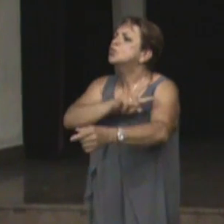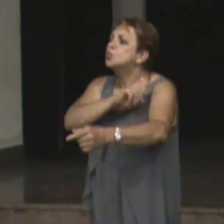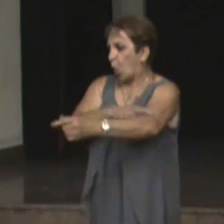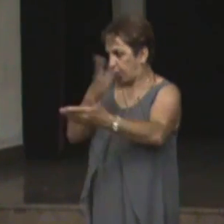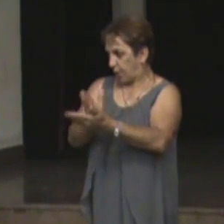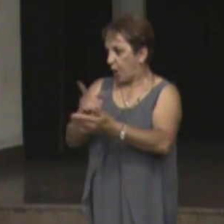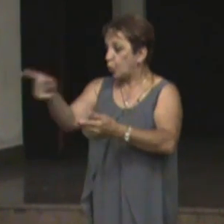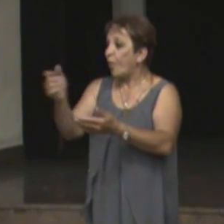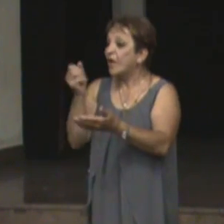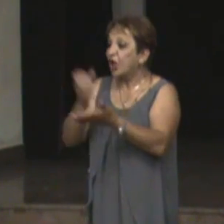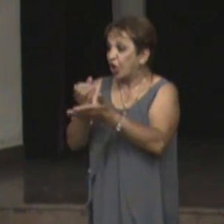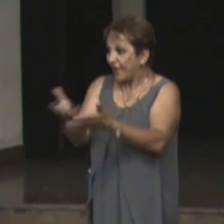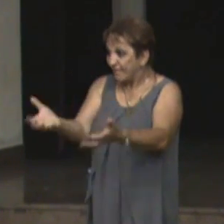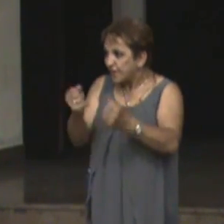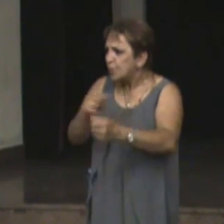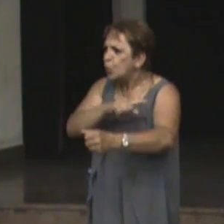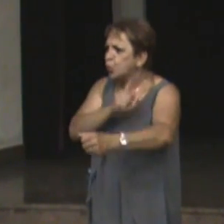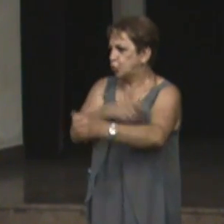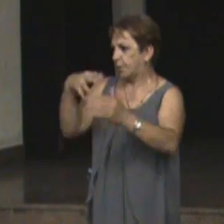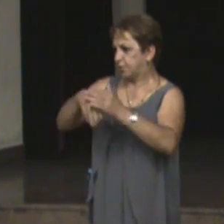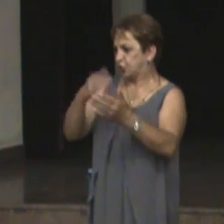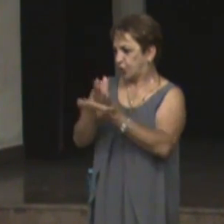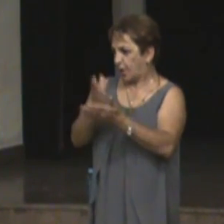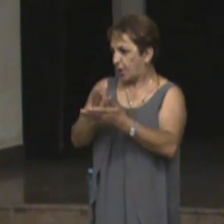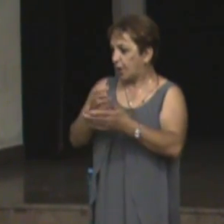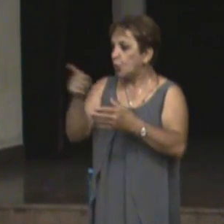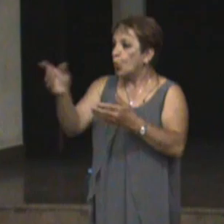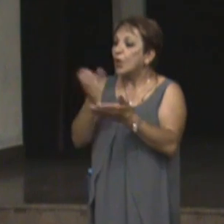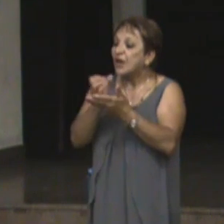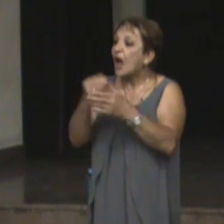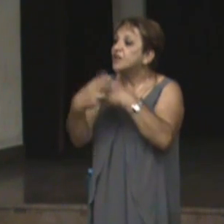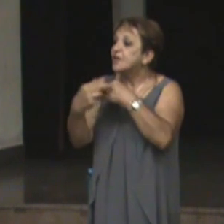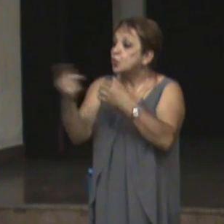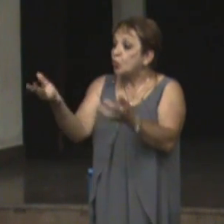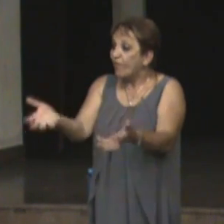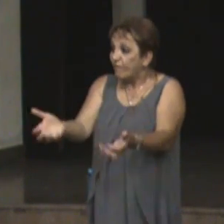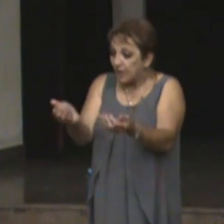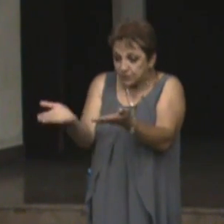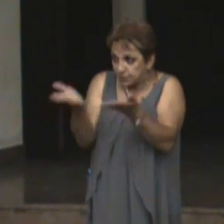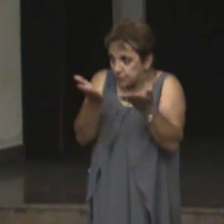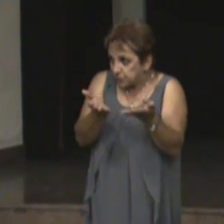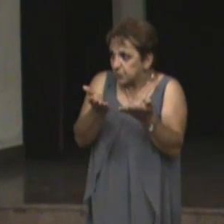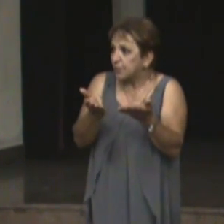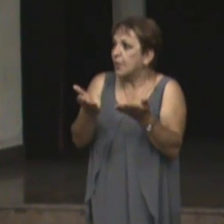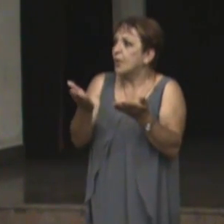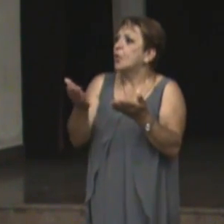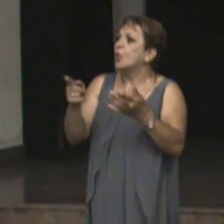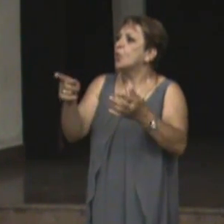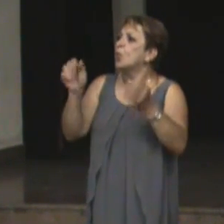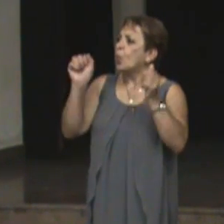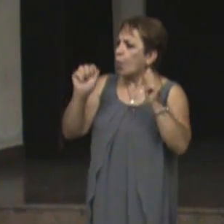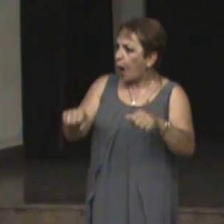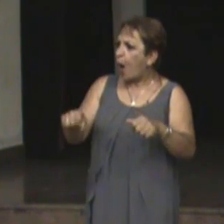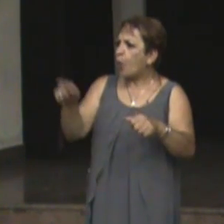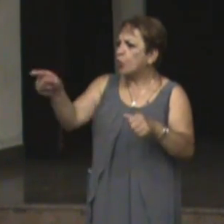սորություն։ Եվ սա այնպեսի դիրք չէ։ Ես միշտ փորձել եմ համեմատել։ Ես այո, երբեմն